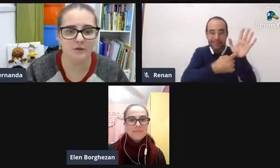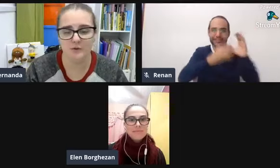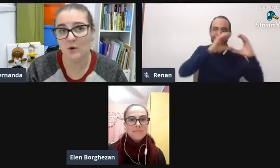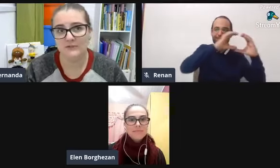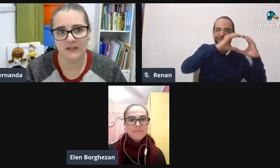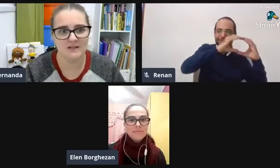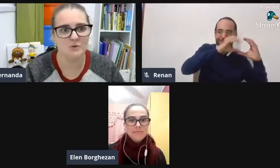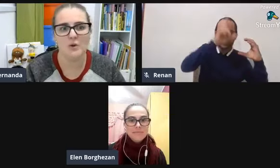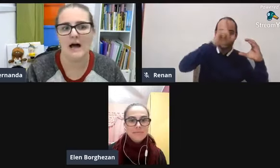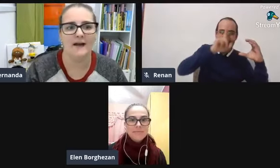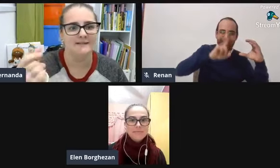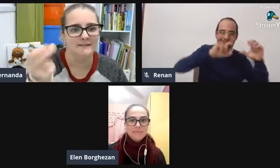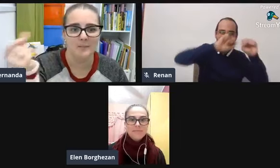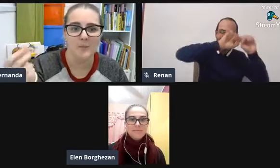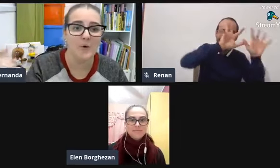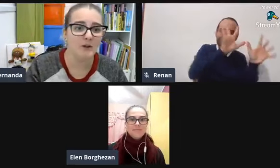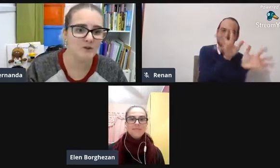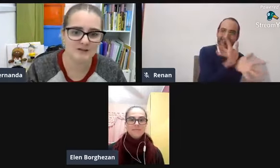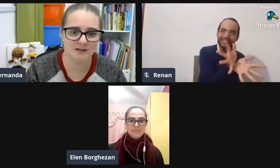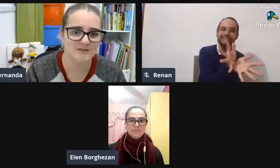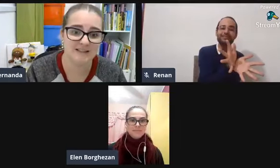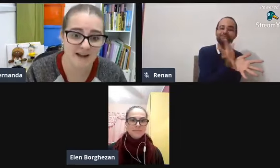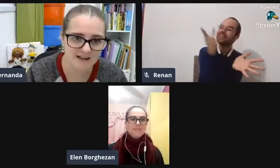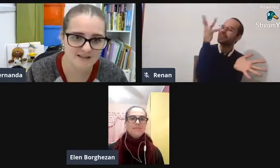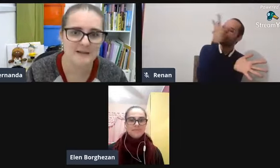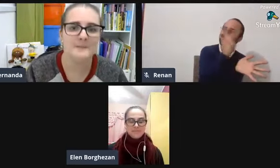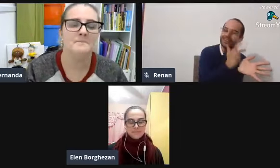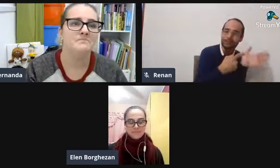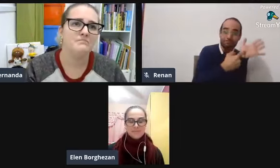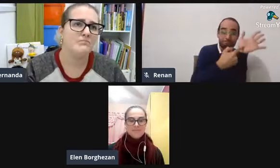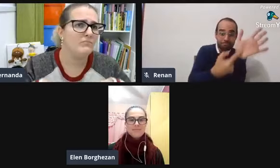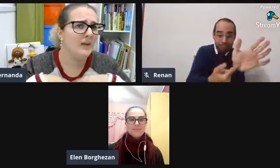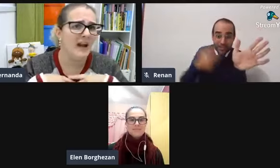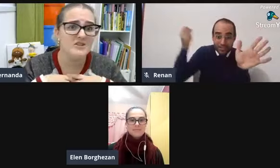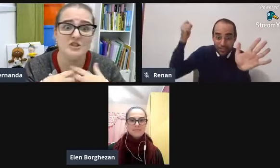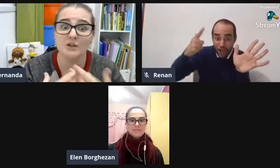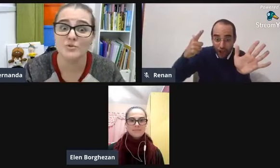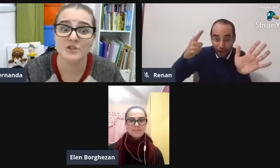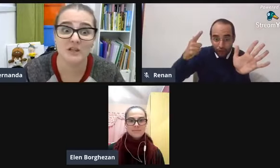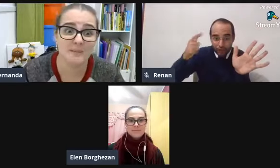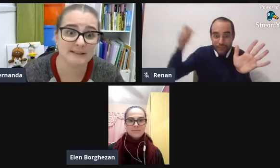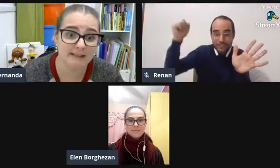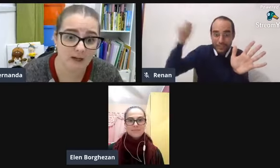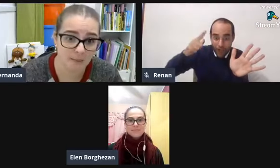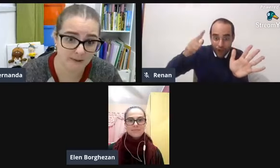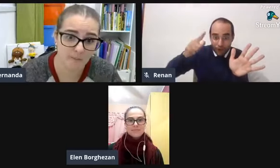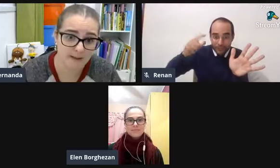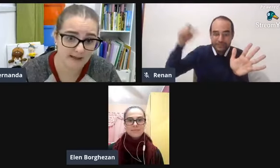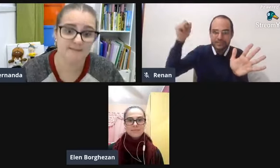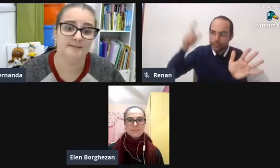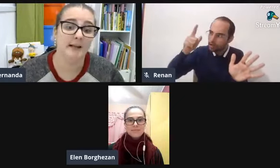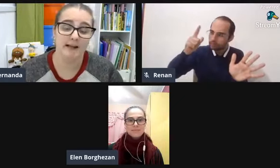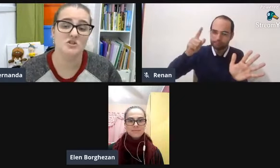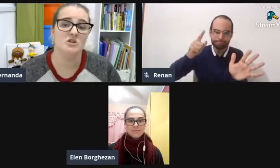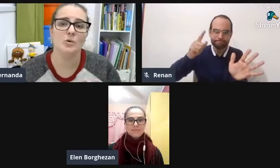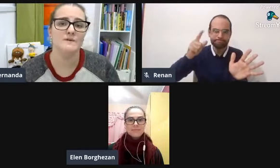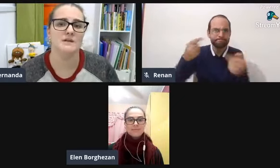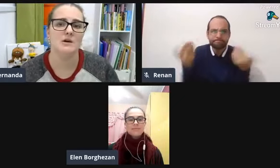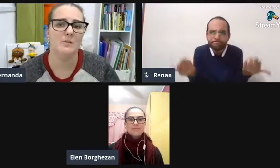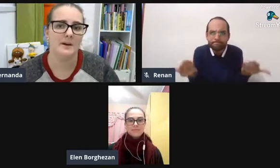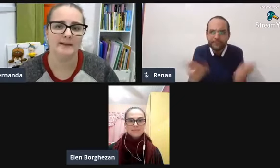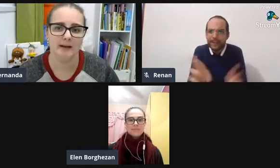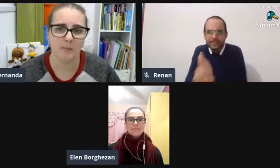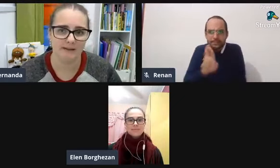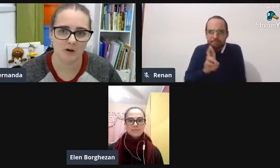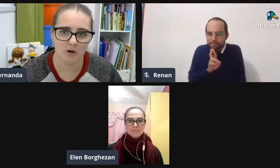claro, foi num contexto há muitos anos atrás, a gente não tinha material para comprar, né? A gente não